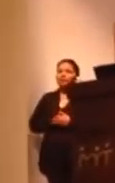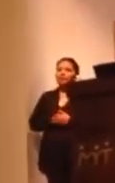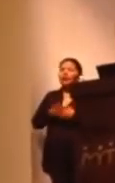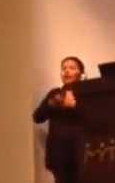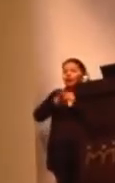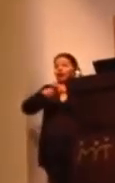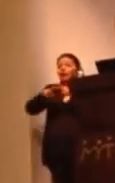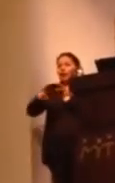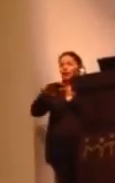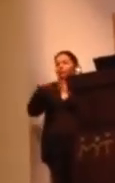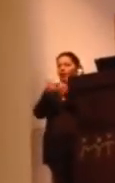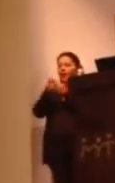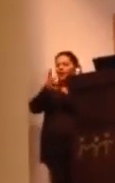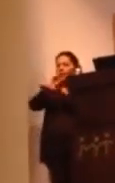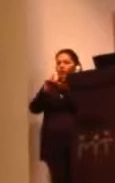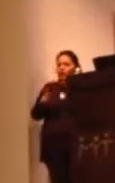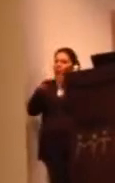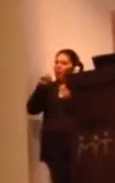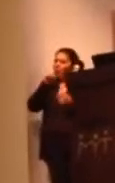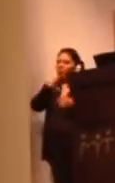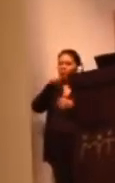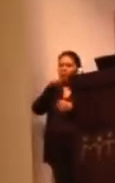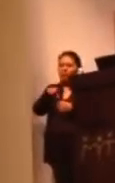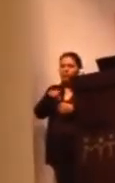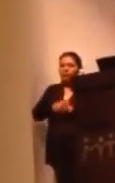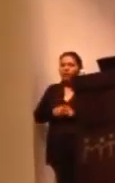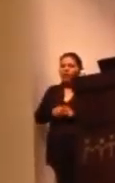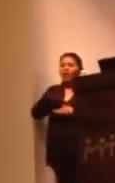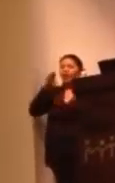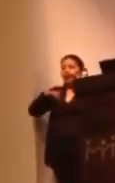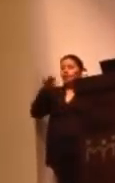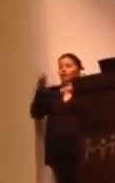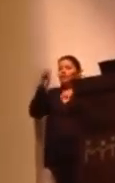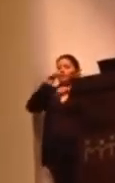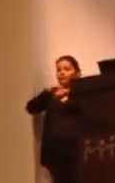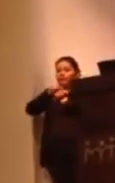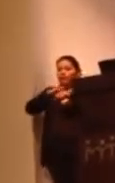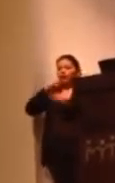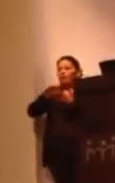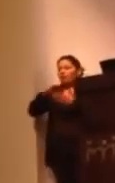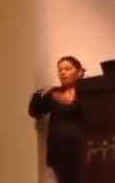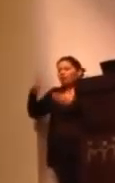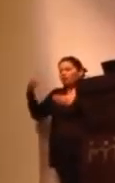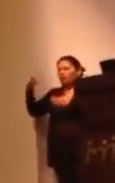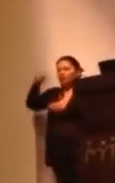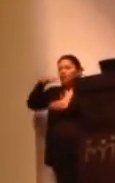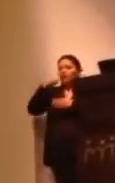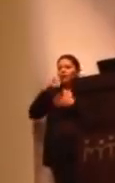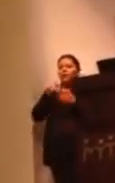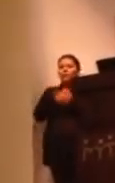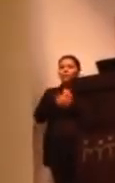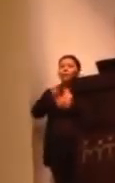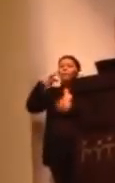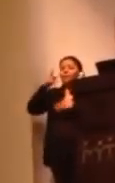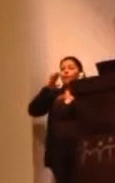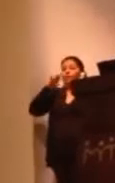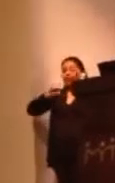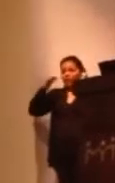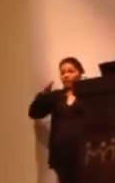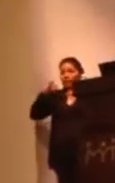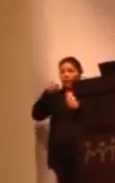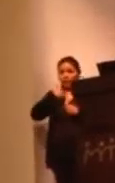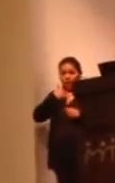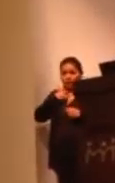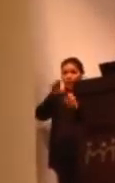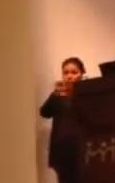Empezamos con el mismo proceso siempre. A veces nos podemos saltar muchos pasos. O a veces si yo, por ejemplo,